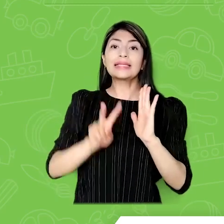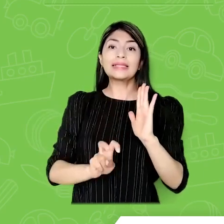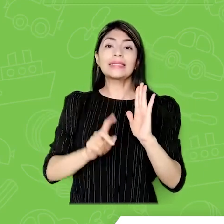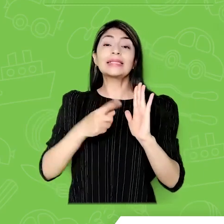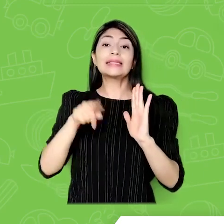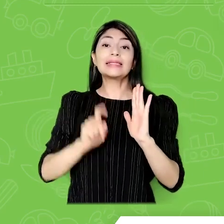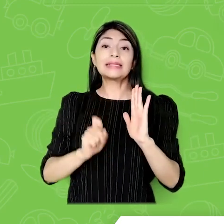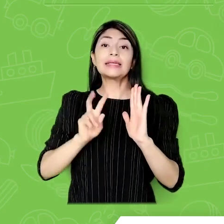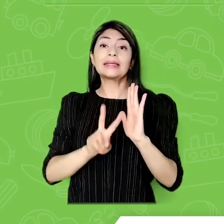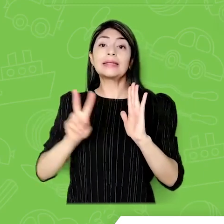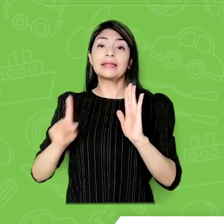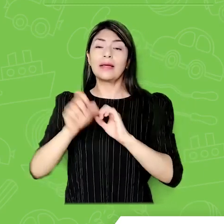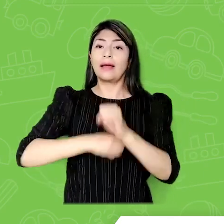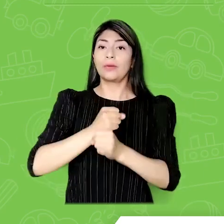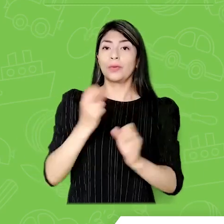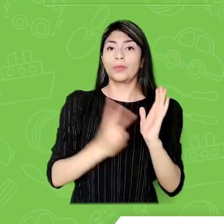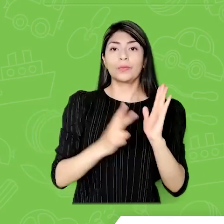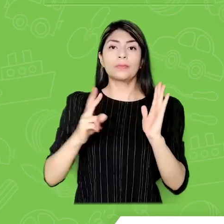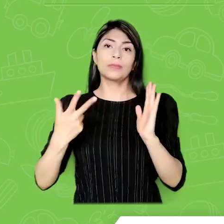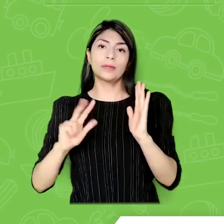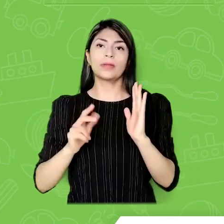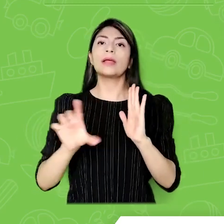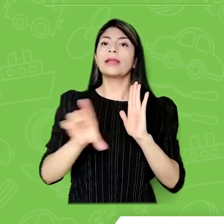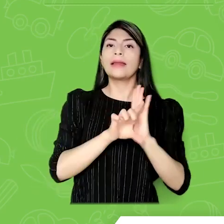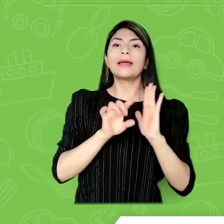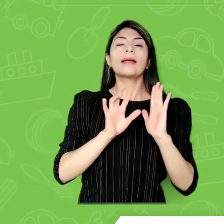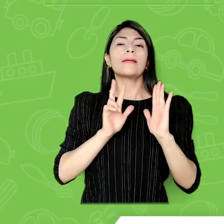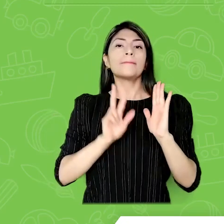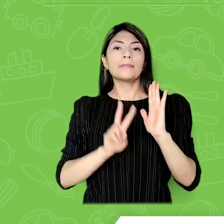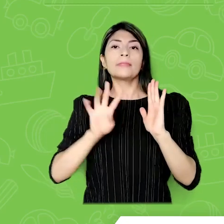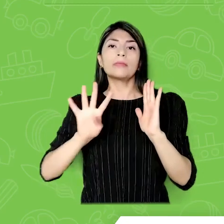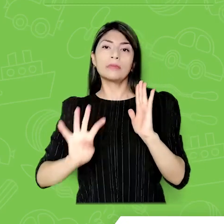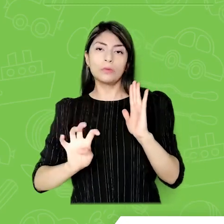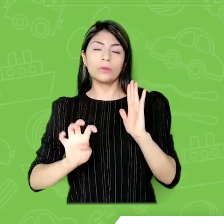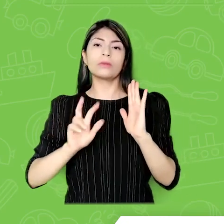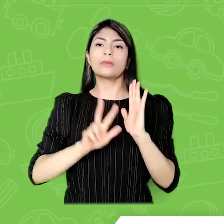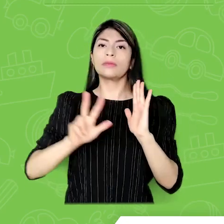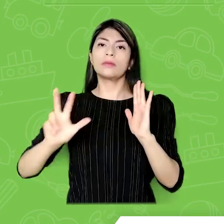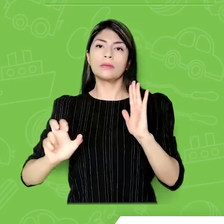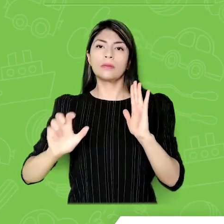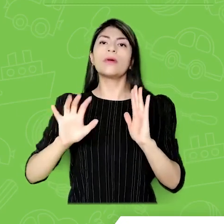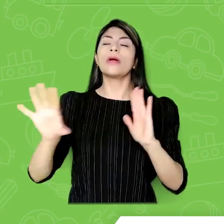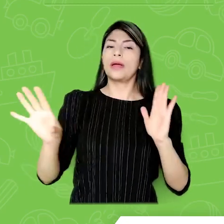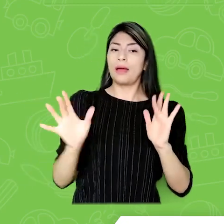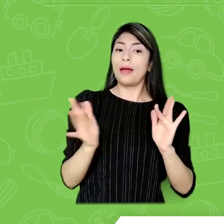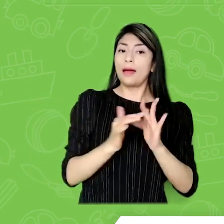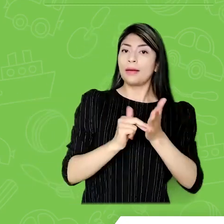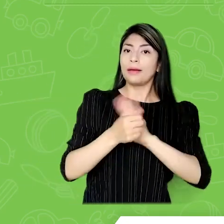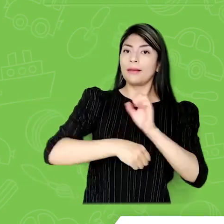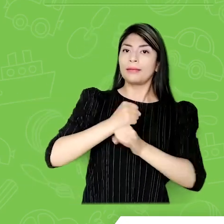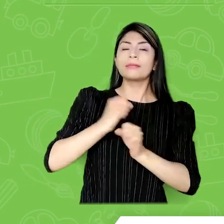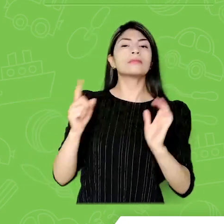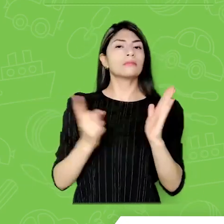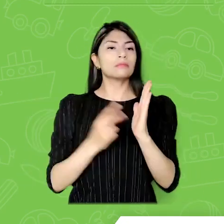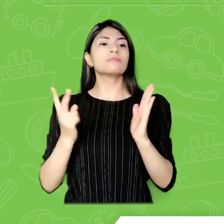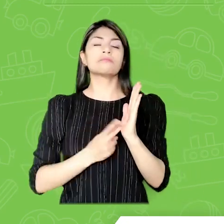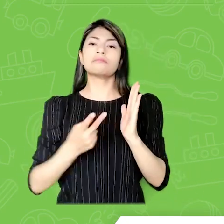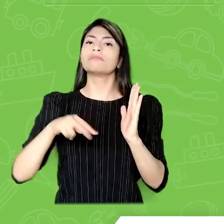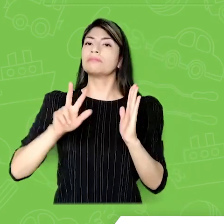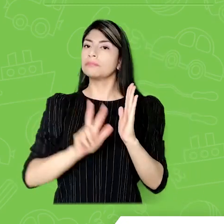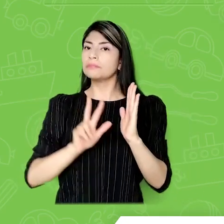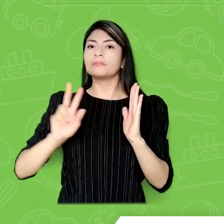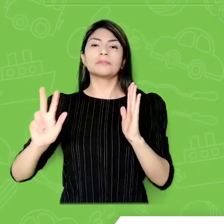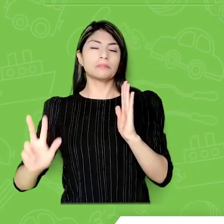y 1 de la Ley 2039 del 2020, las normas previstas en este capítulo son aplicables para efectos de